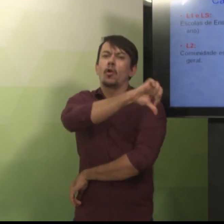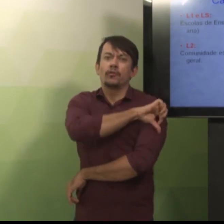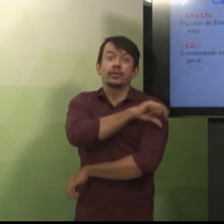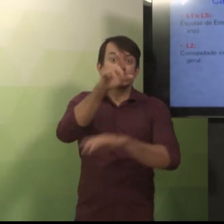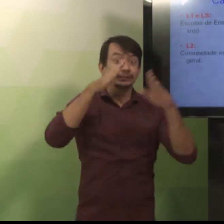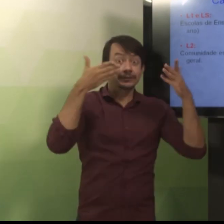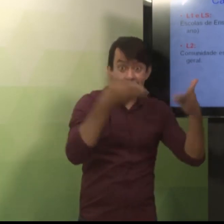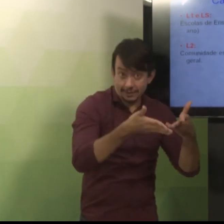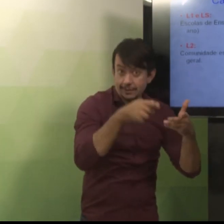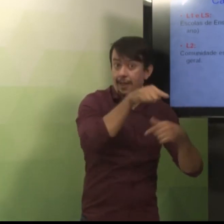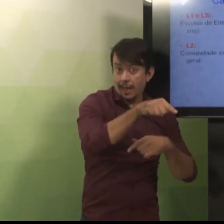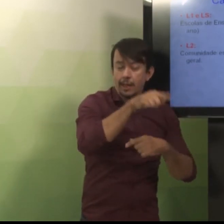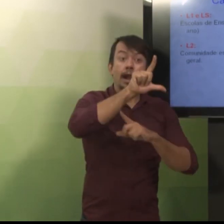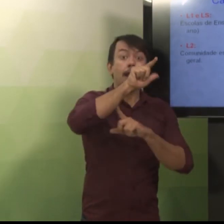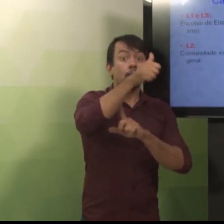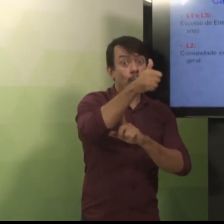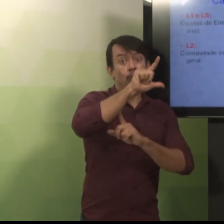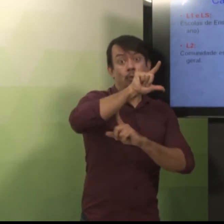ao 9º ano, o ensino